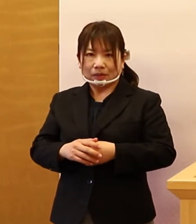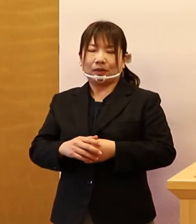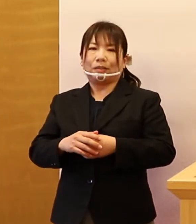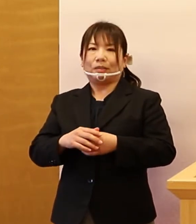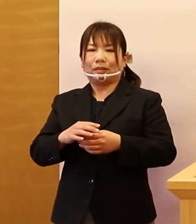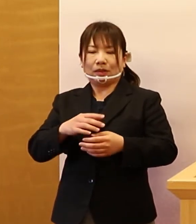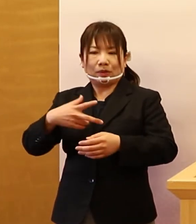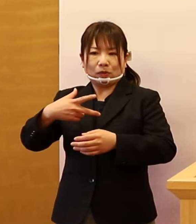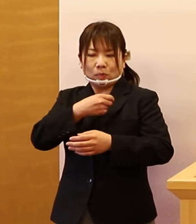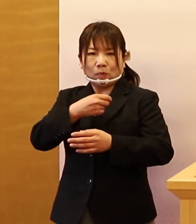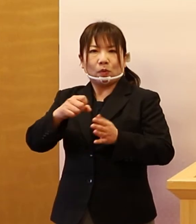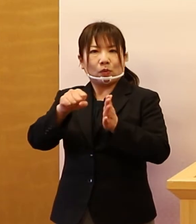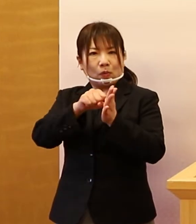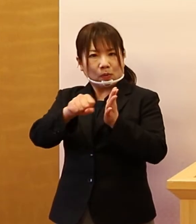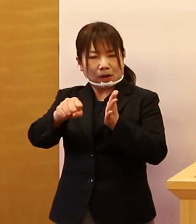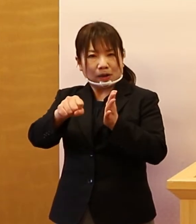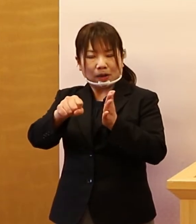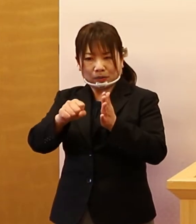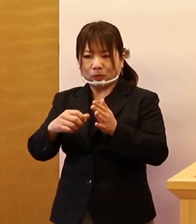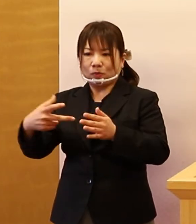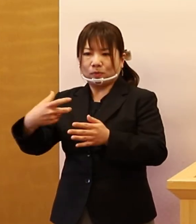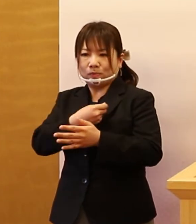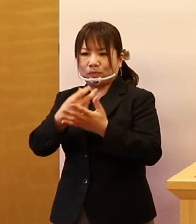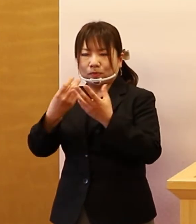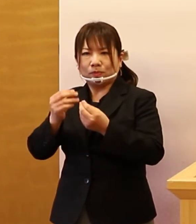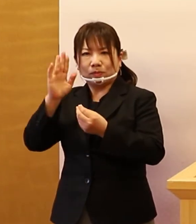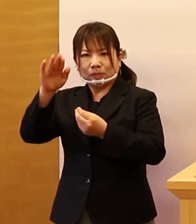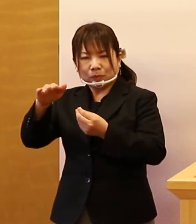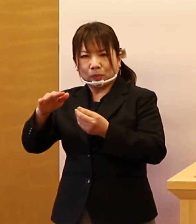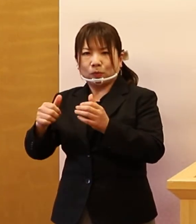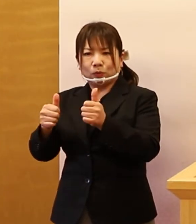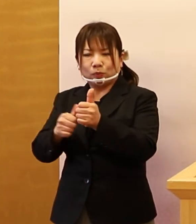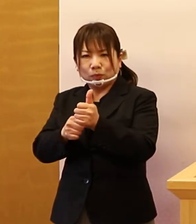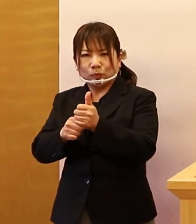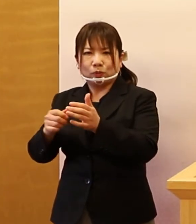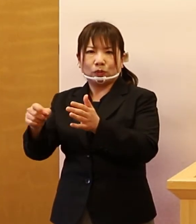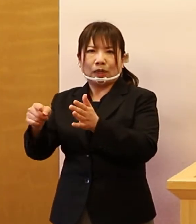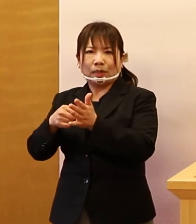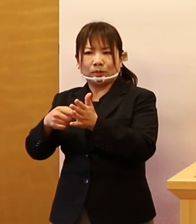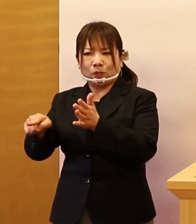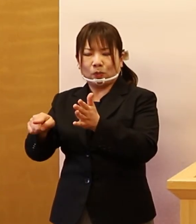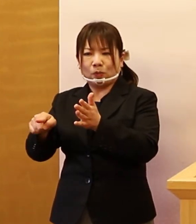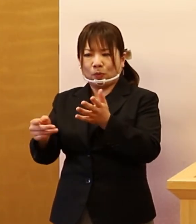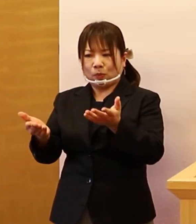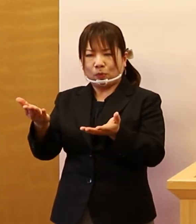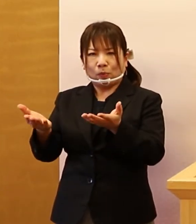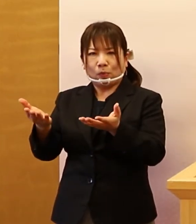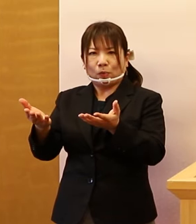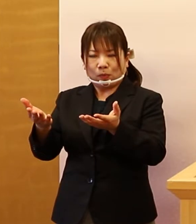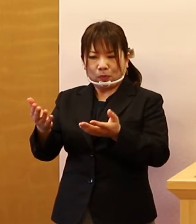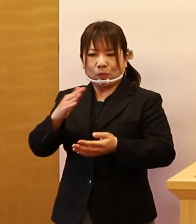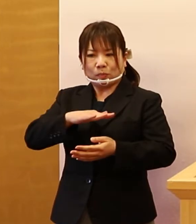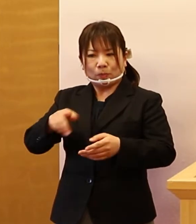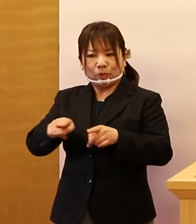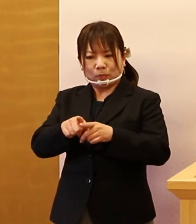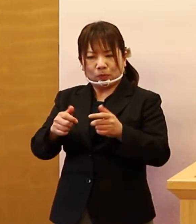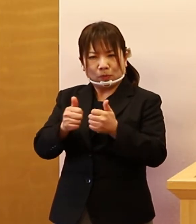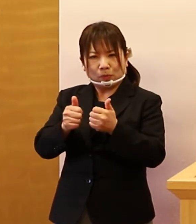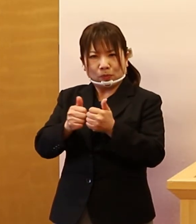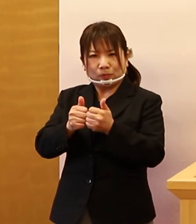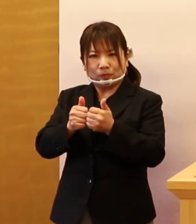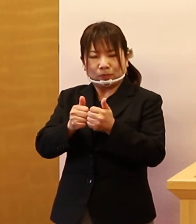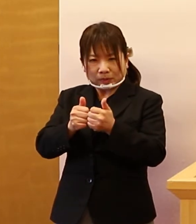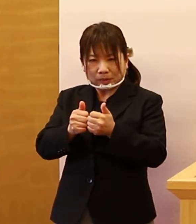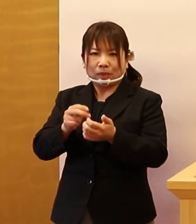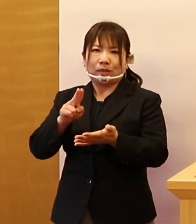てお子様と一緒に話し合っていただき、その上で希望する方には接種を受けてい